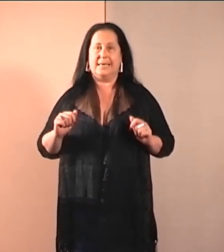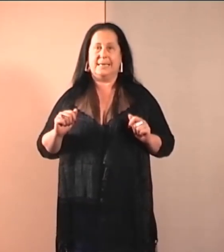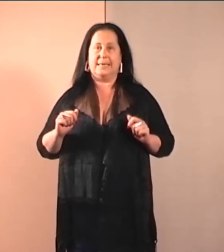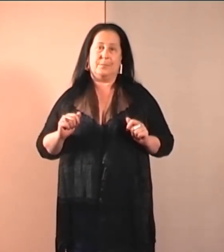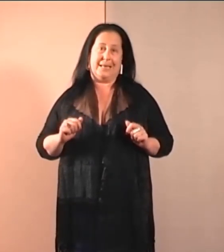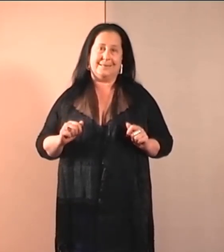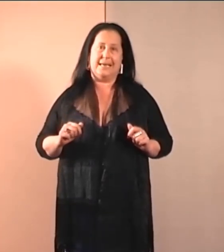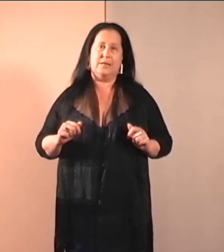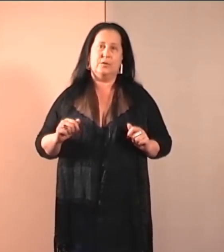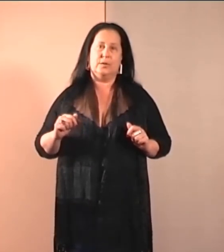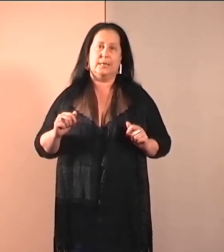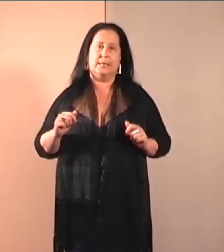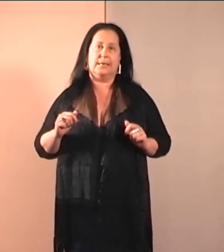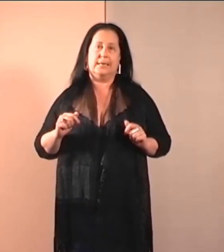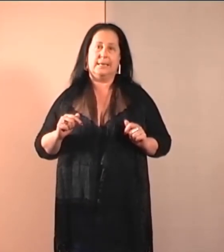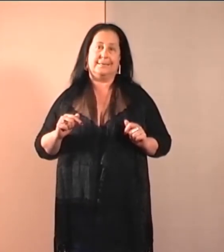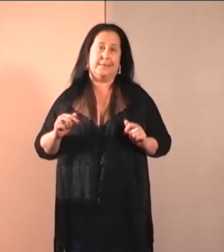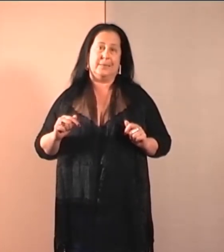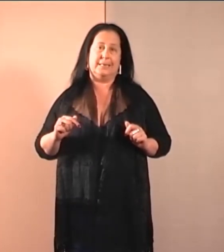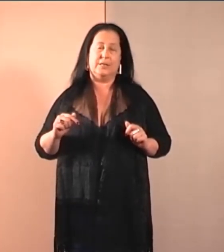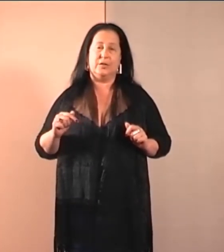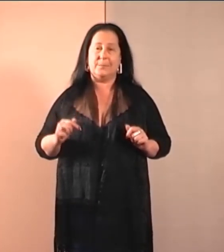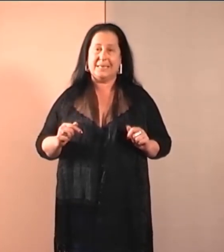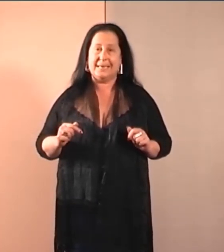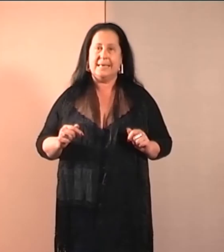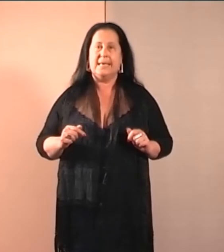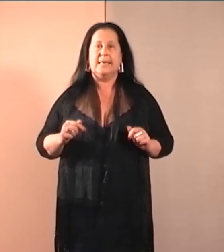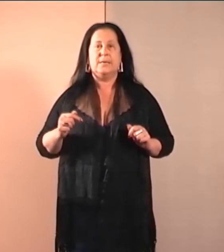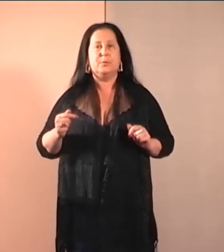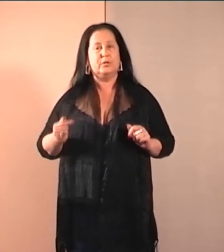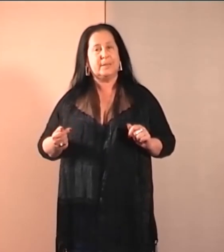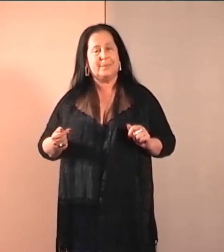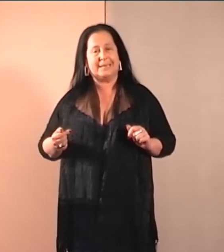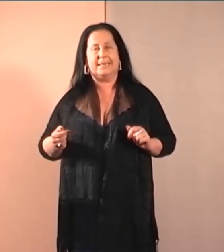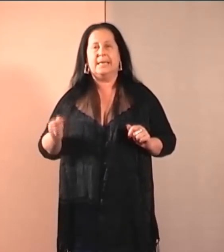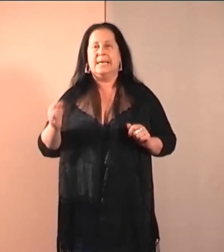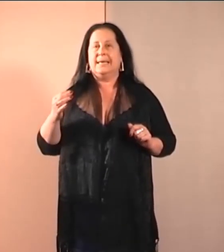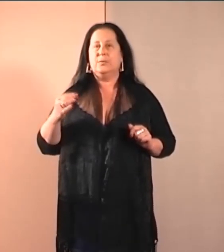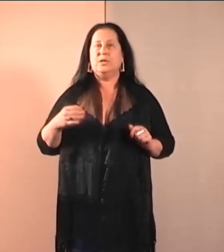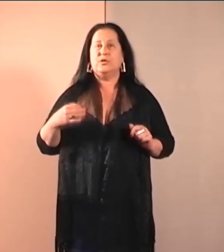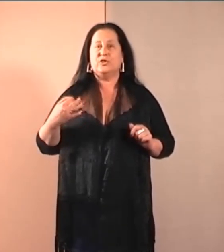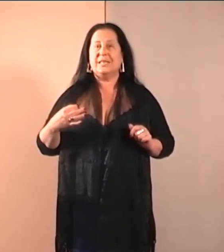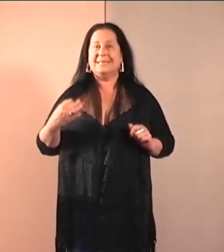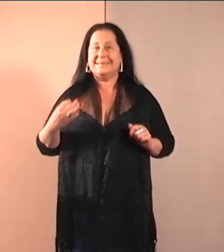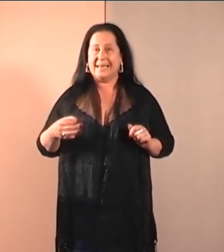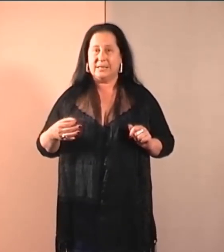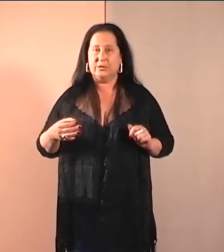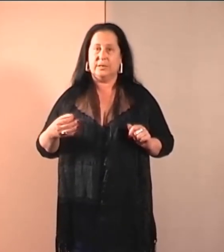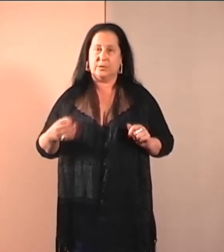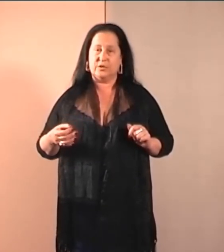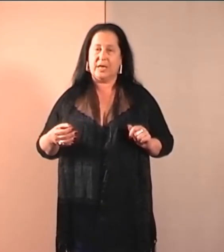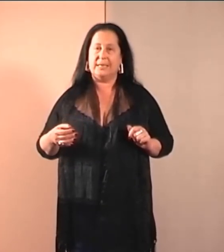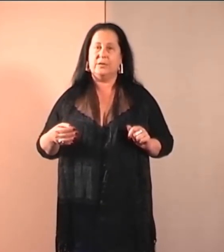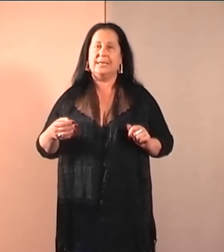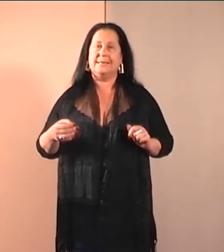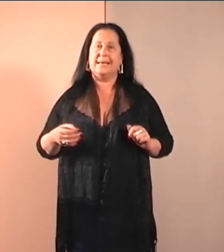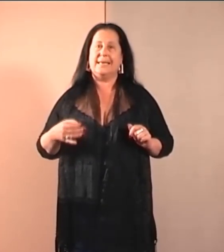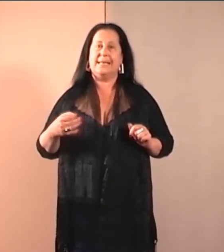emplazado en el cementerio La Piedad Y, por otra parte, el único cenizario de Rosario Está en la